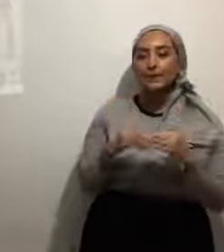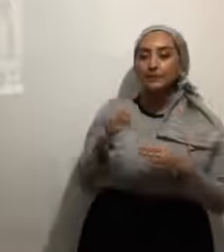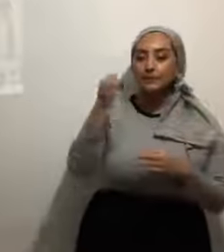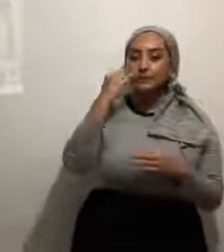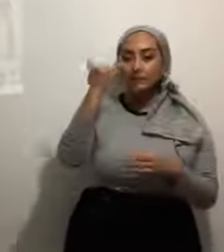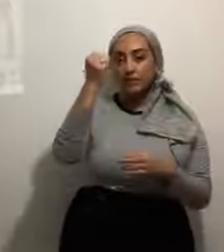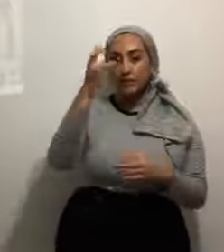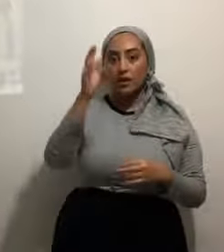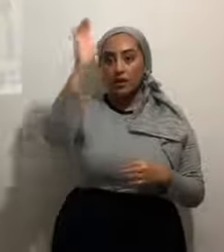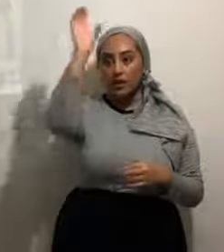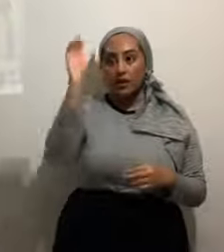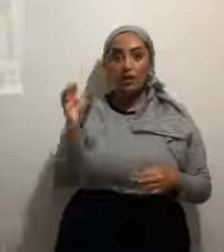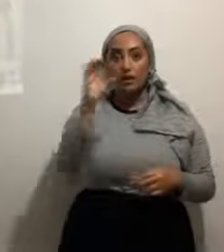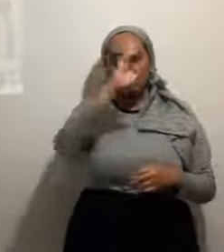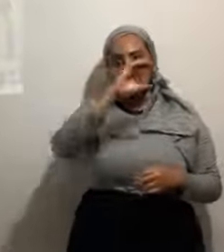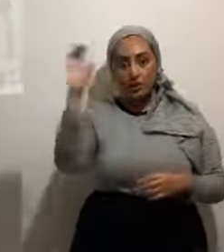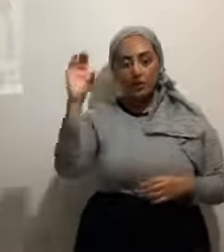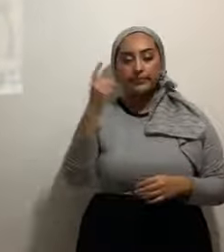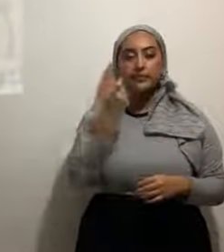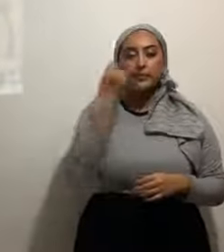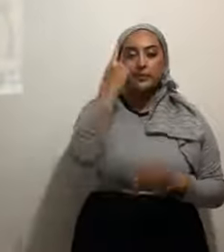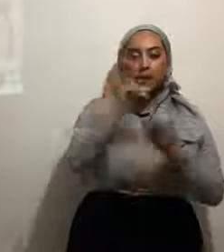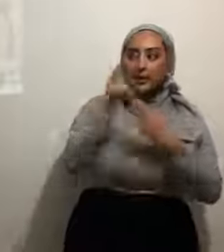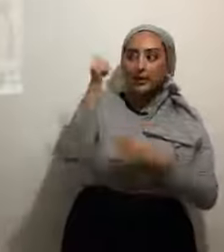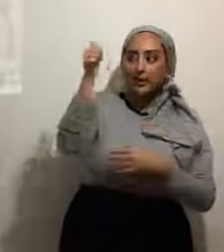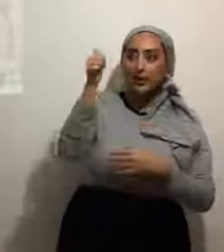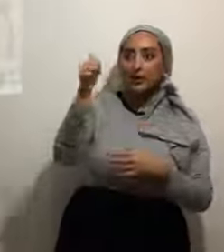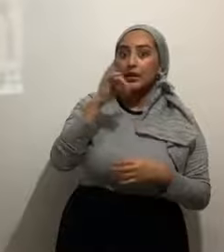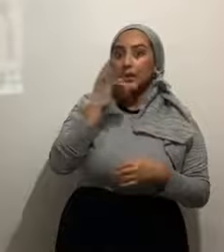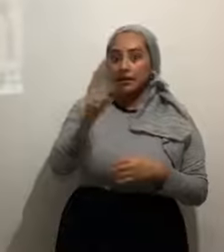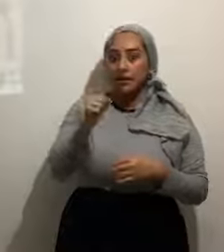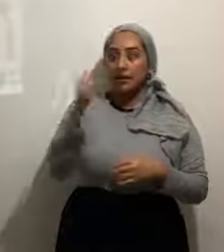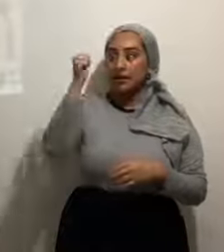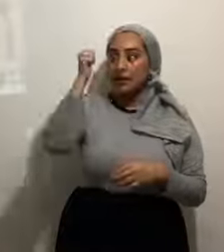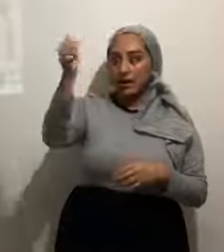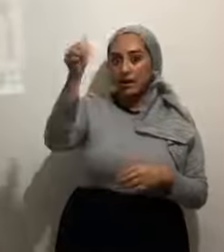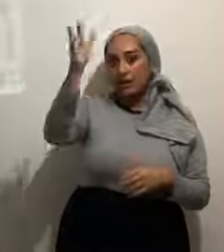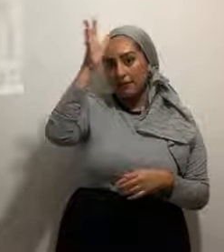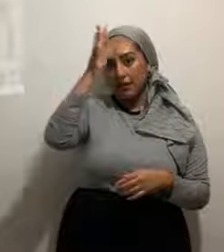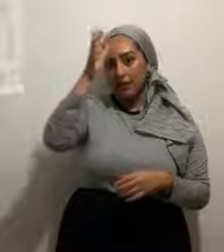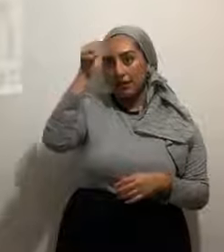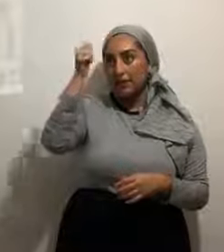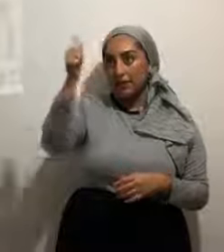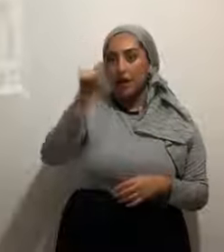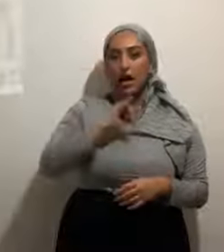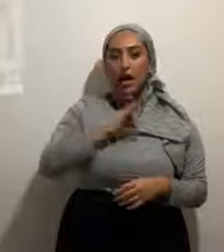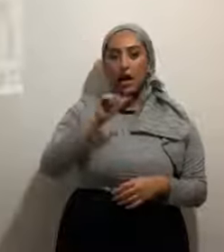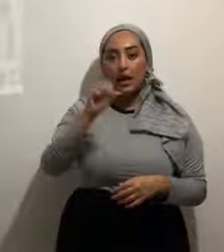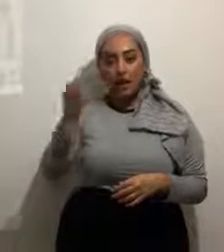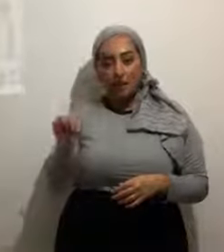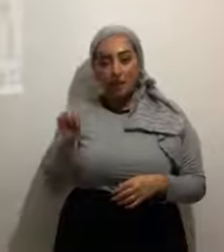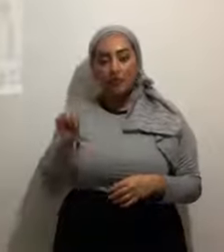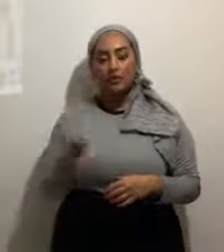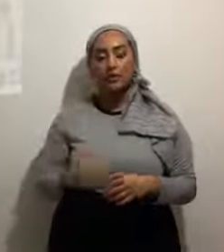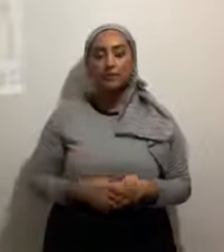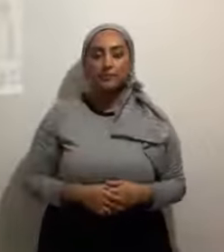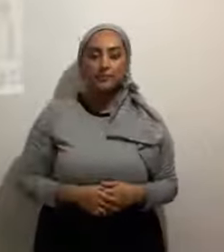del madero, claro que se entiende que él es, pero el trasfondo es que él es el Abba. Yo soy, Jaya. Ahora,